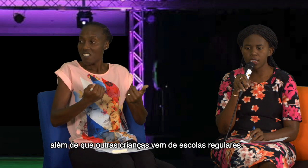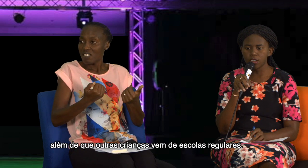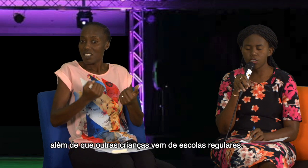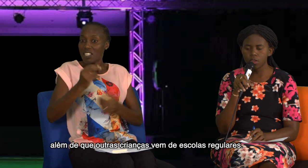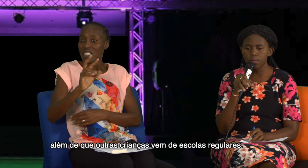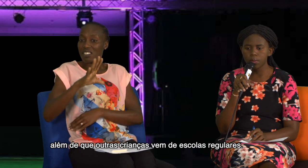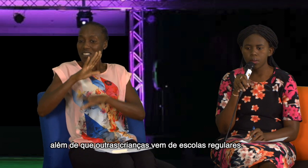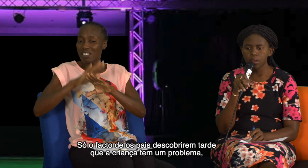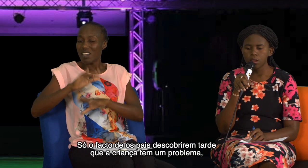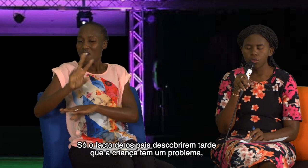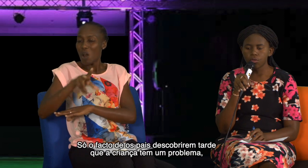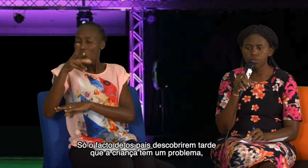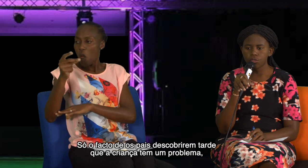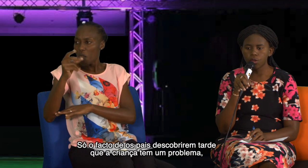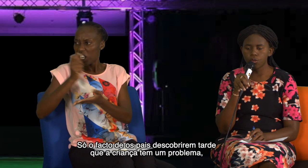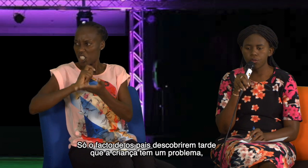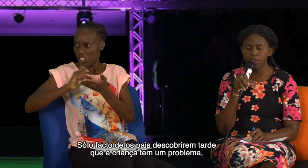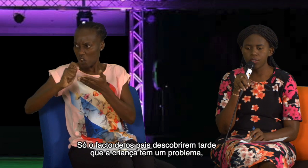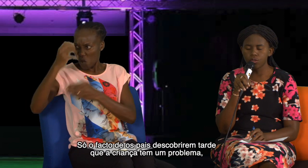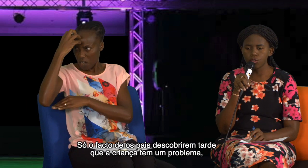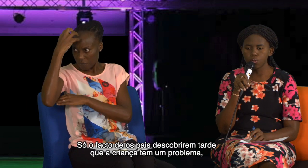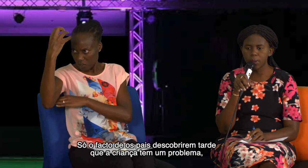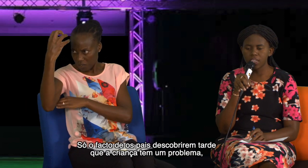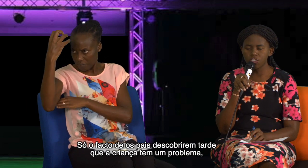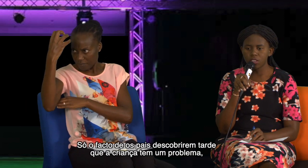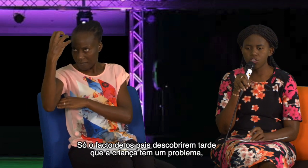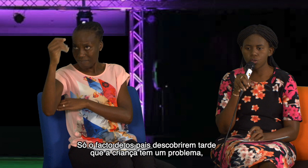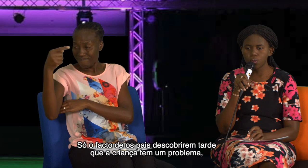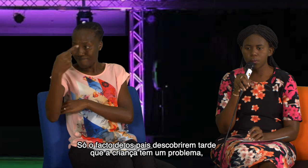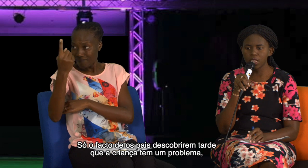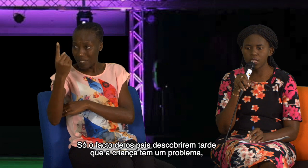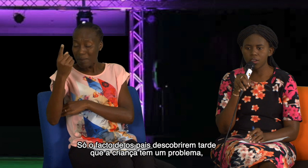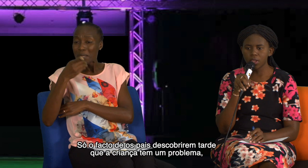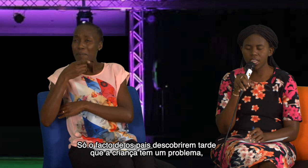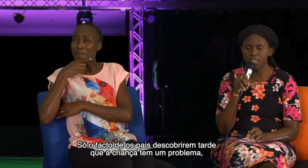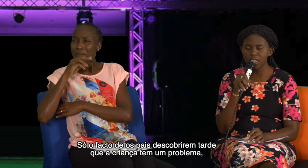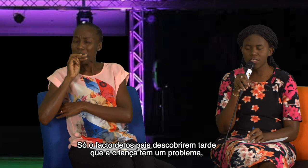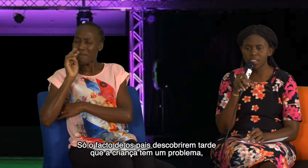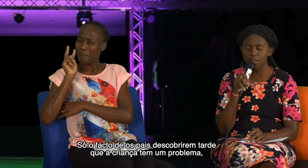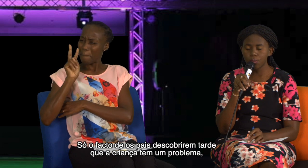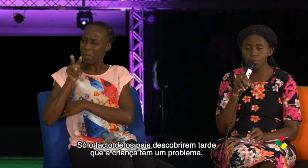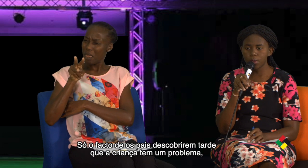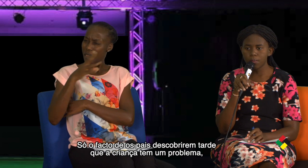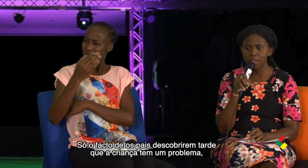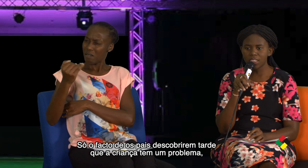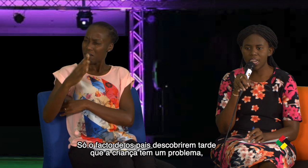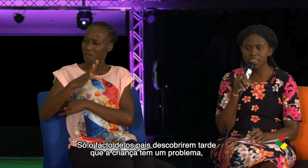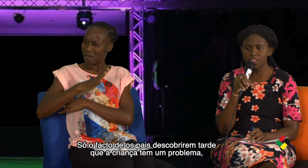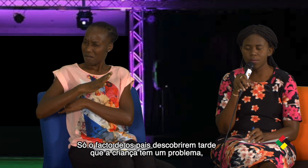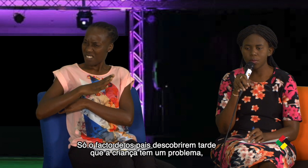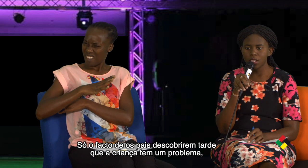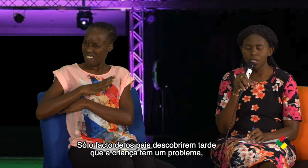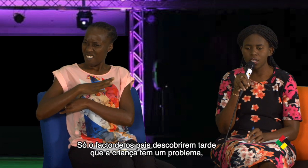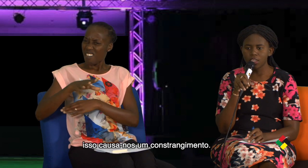regulares. Só o fato dos pais descobrirem que a criança tem problema tarde, isso